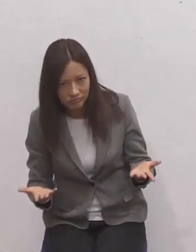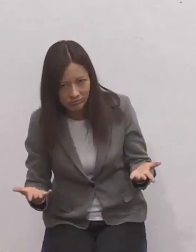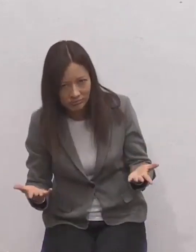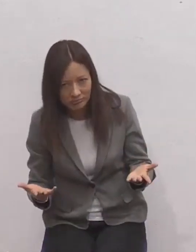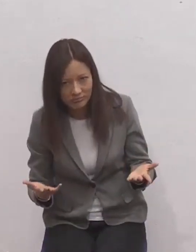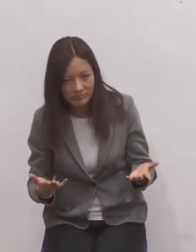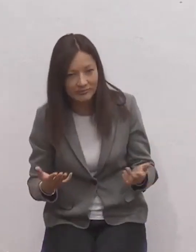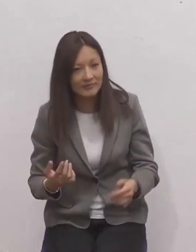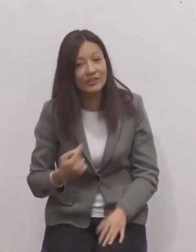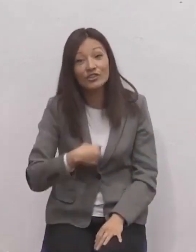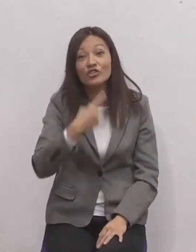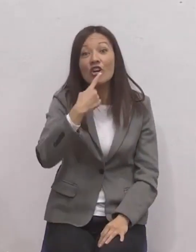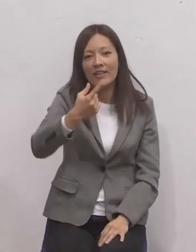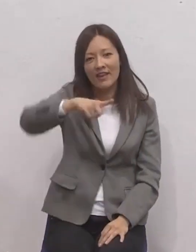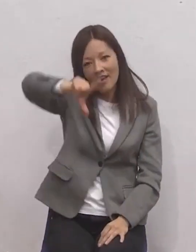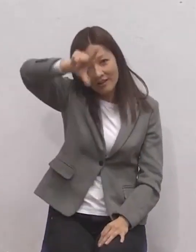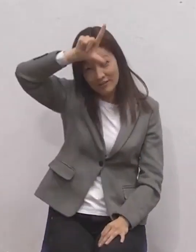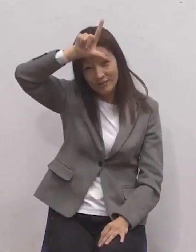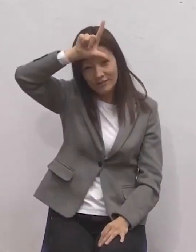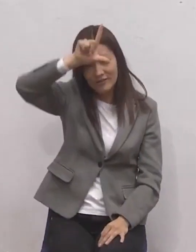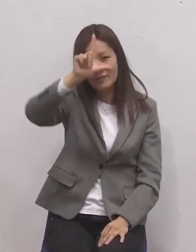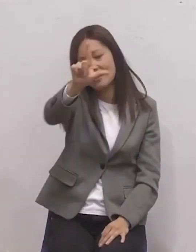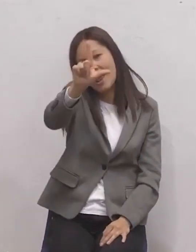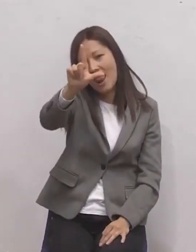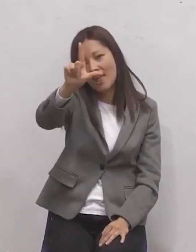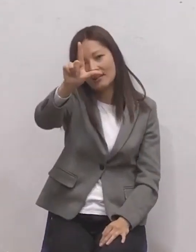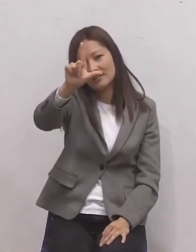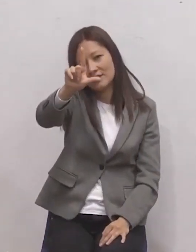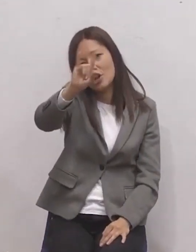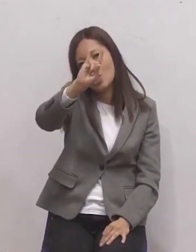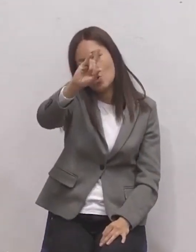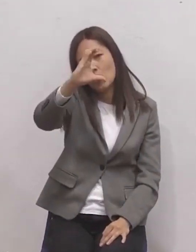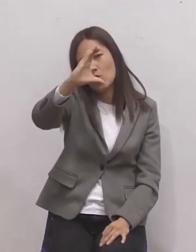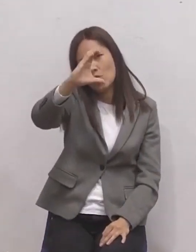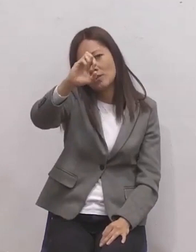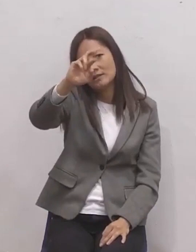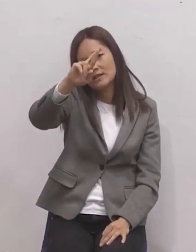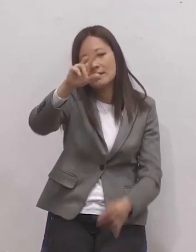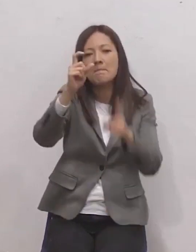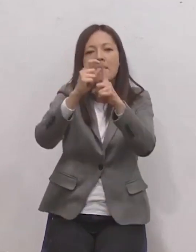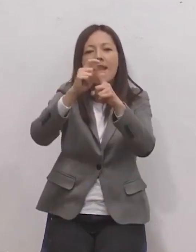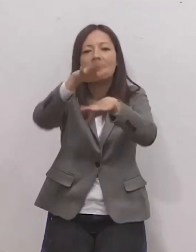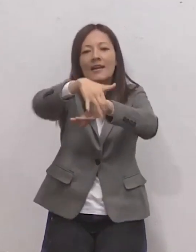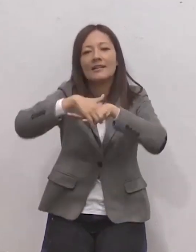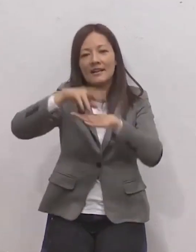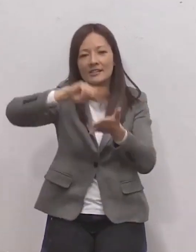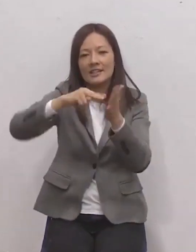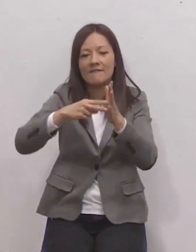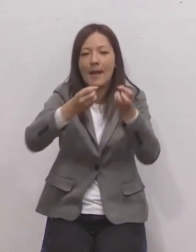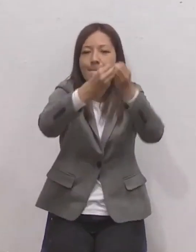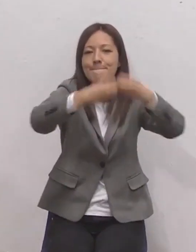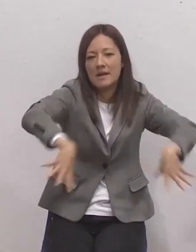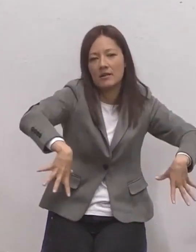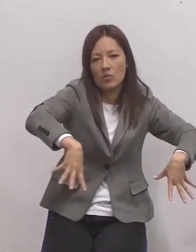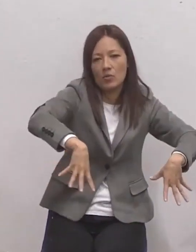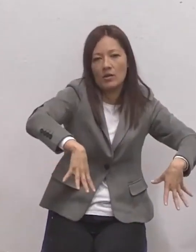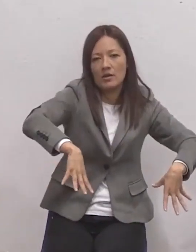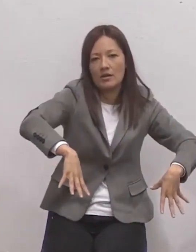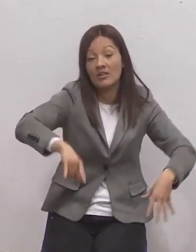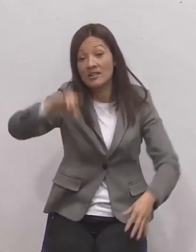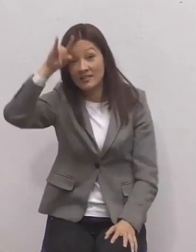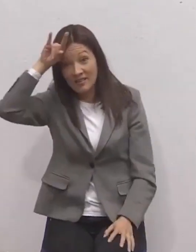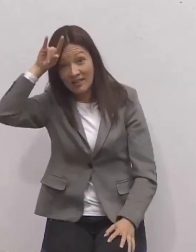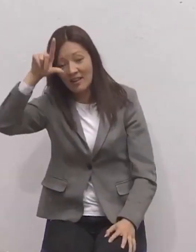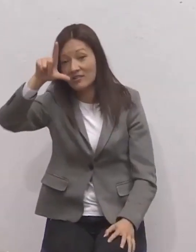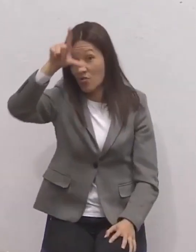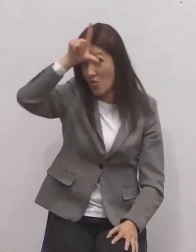pasada dije loser y no se entendió. Loser, esto es una L. De loser, que es la palabra en inglés que significa perdedor. Satanás es loser, no es